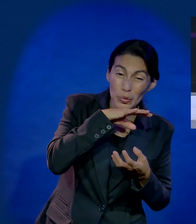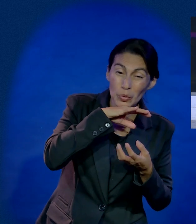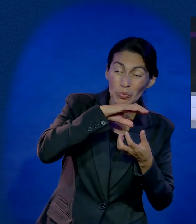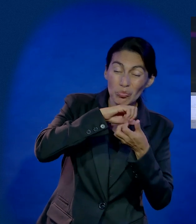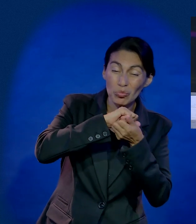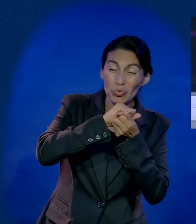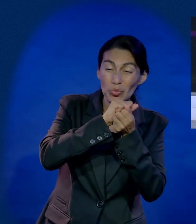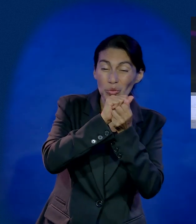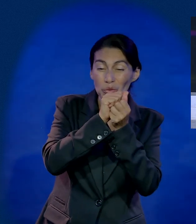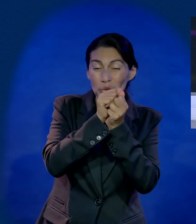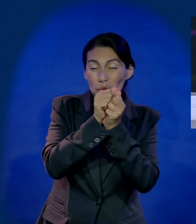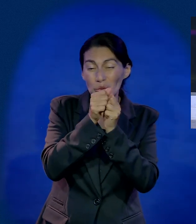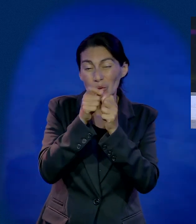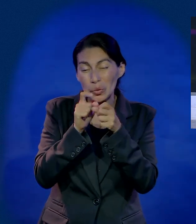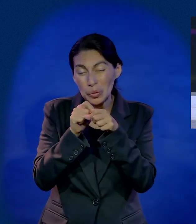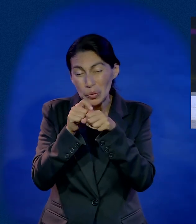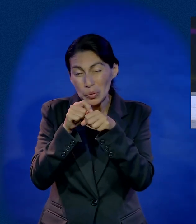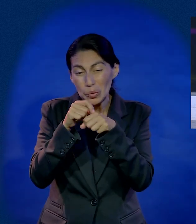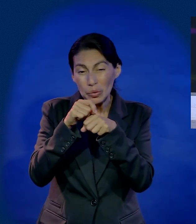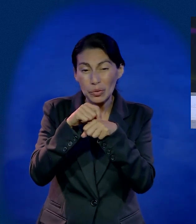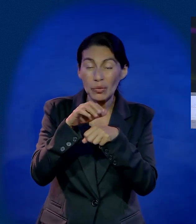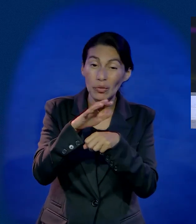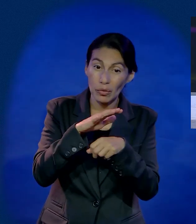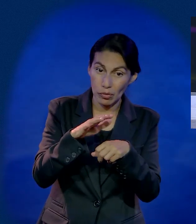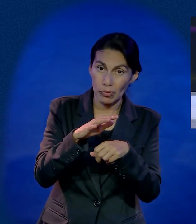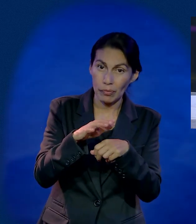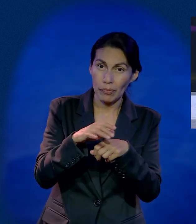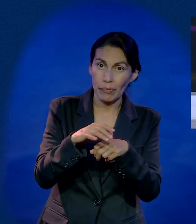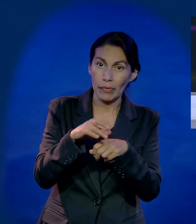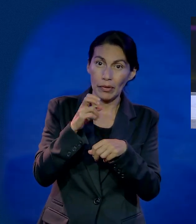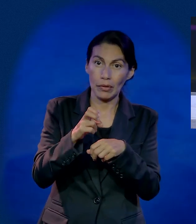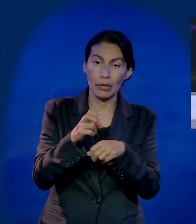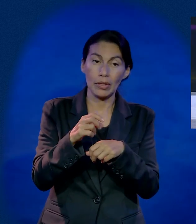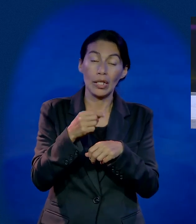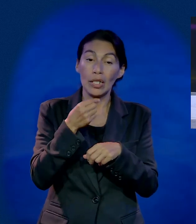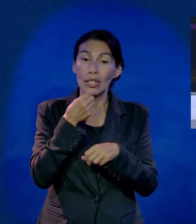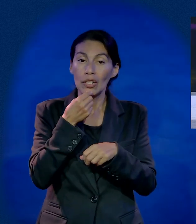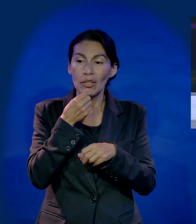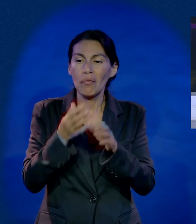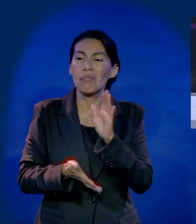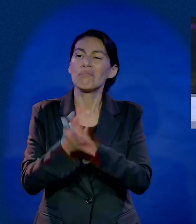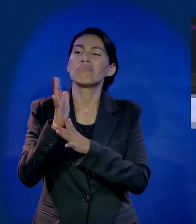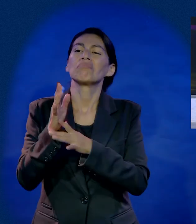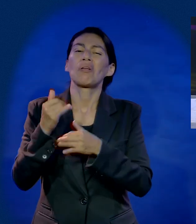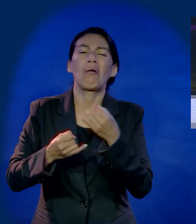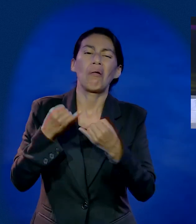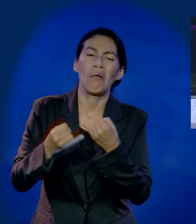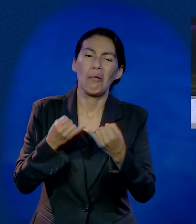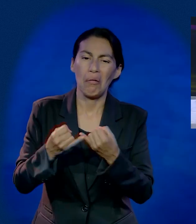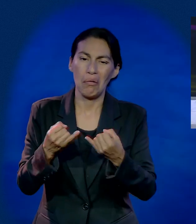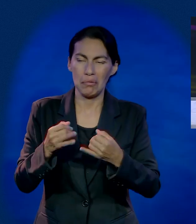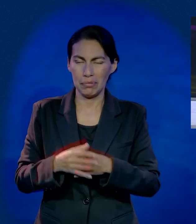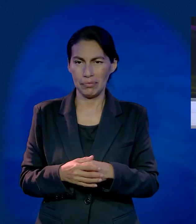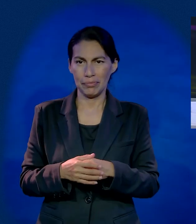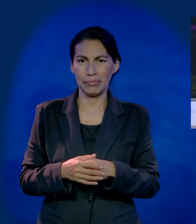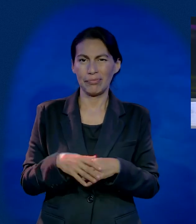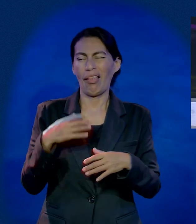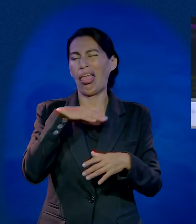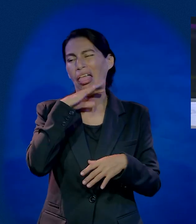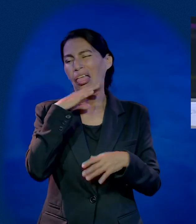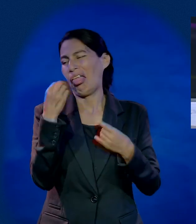pues algo que está sucio y esa suciedad produce una bacteria y la bacteria... Cuando yo le empiezo a explicar eso, Luisito ya se fue a